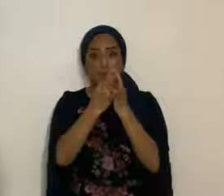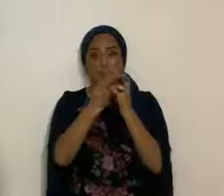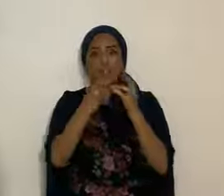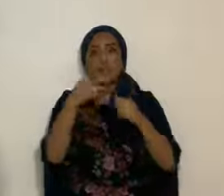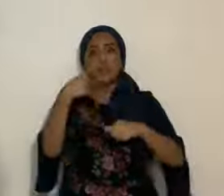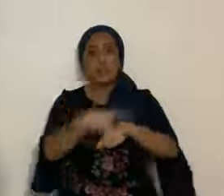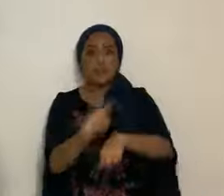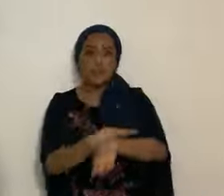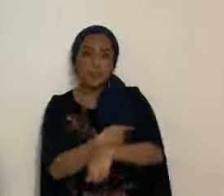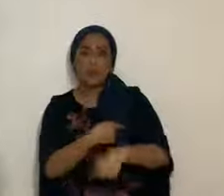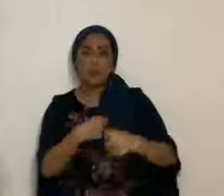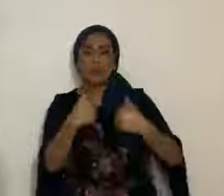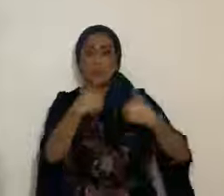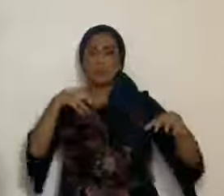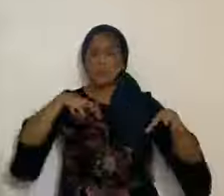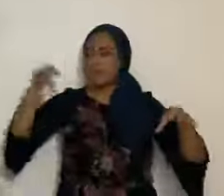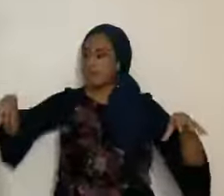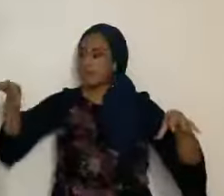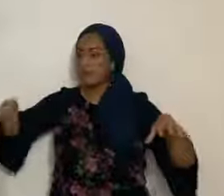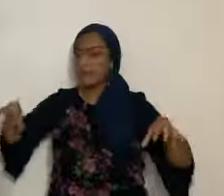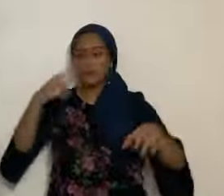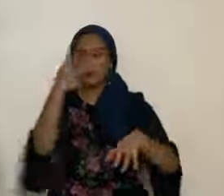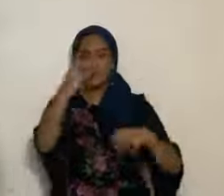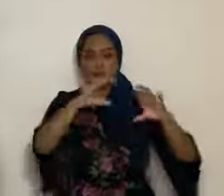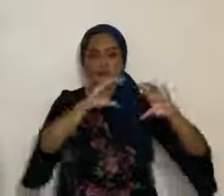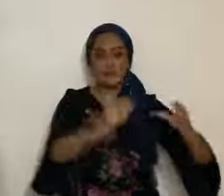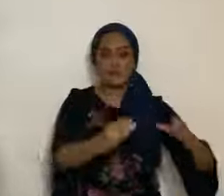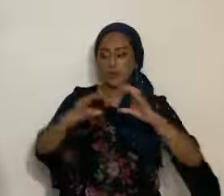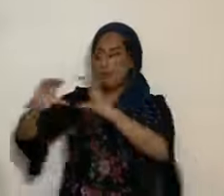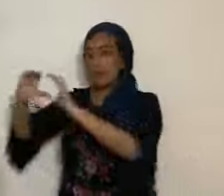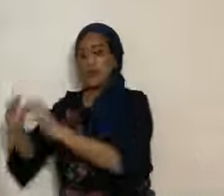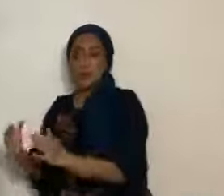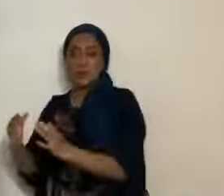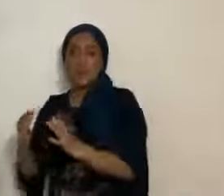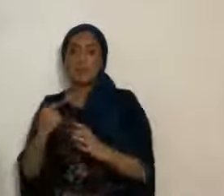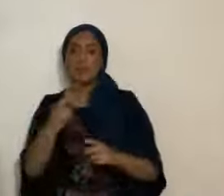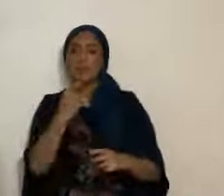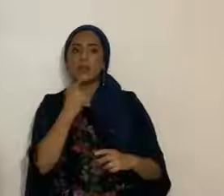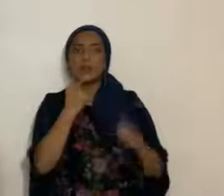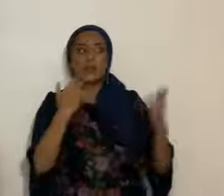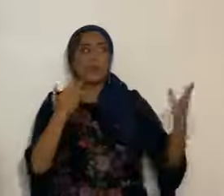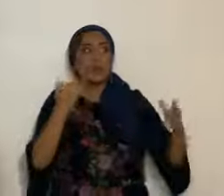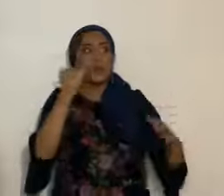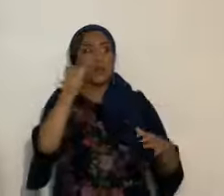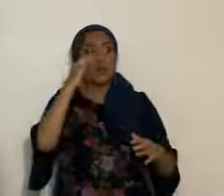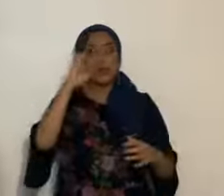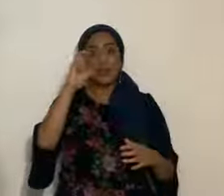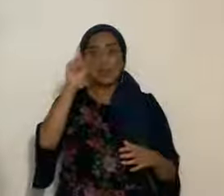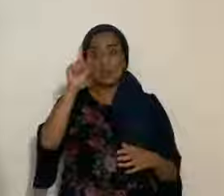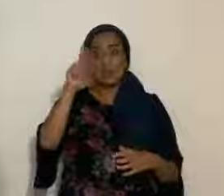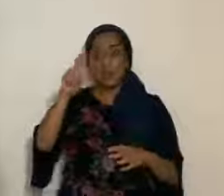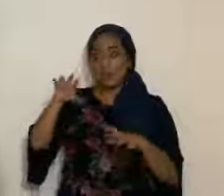ovejas, sus criados en dos campamentos. Y él decía: si Esaú ataca a uno, el otro podrá